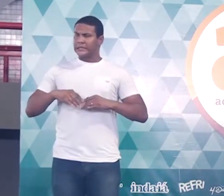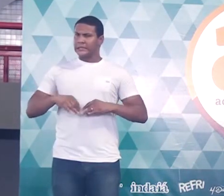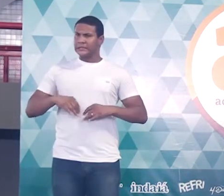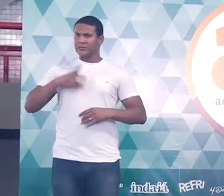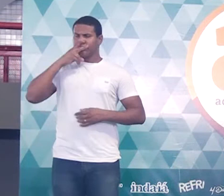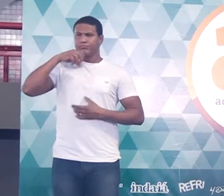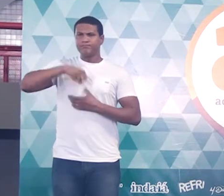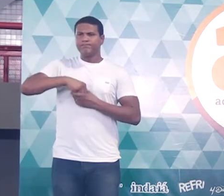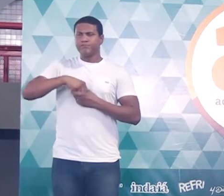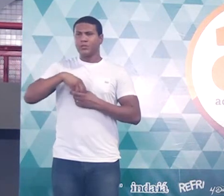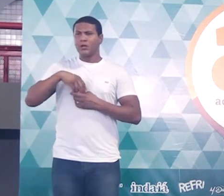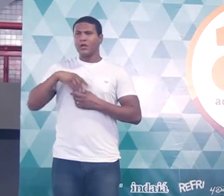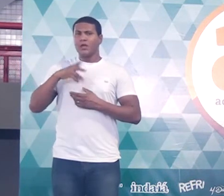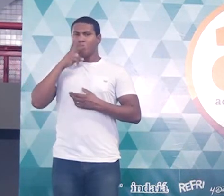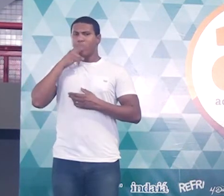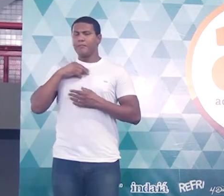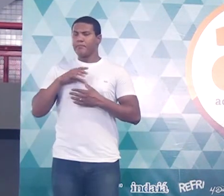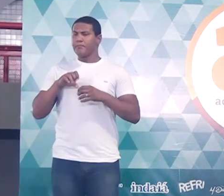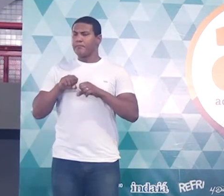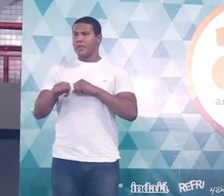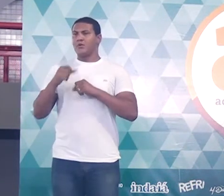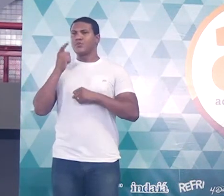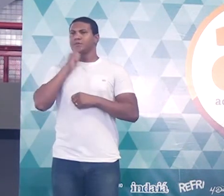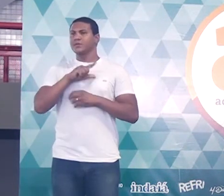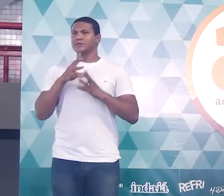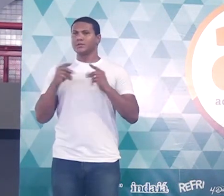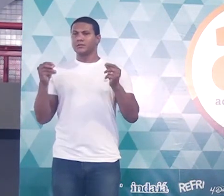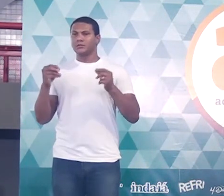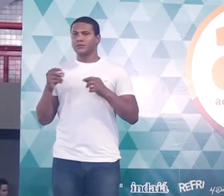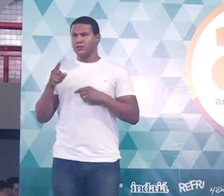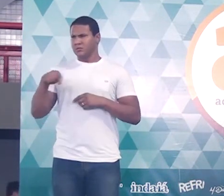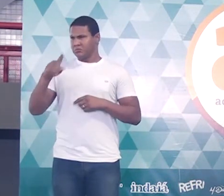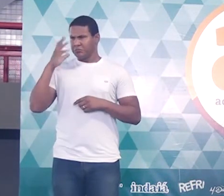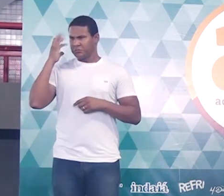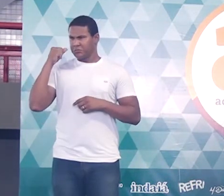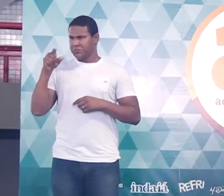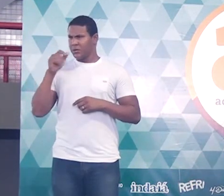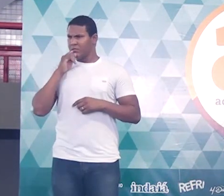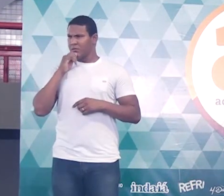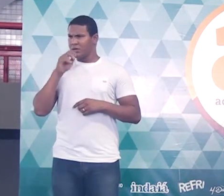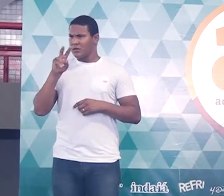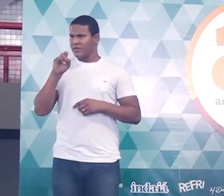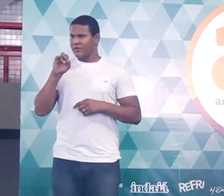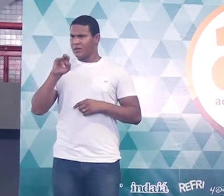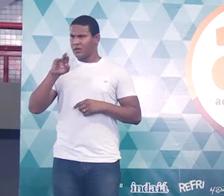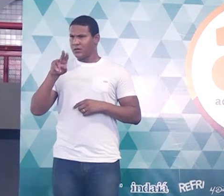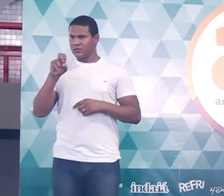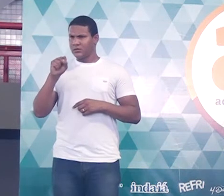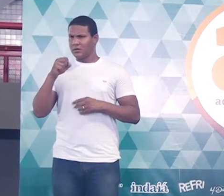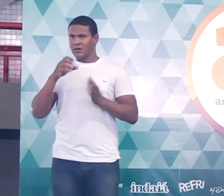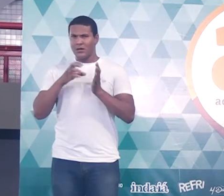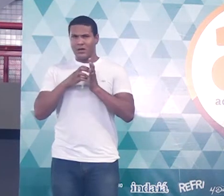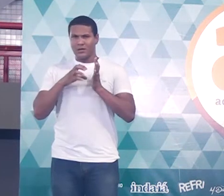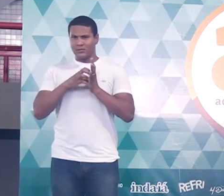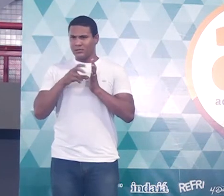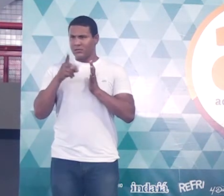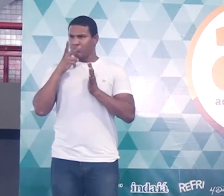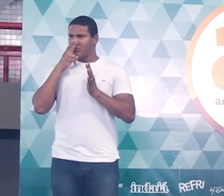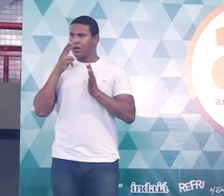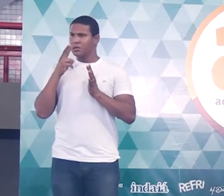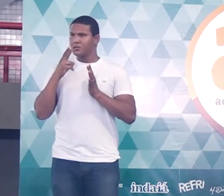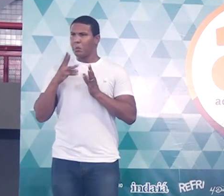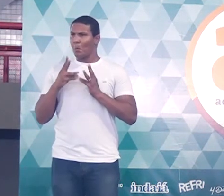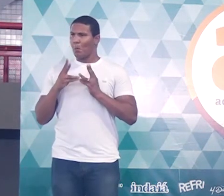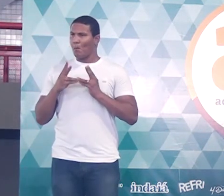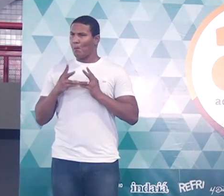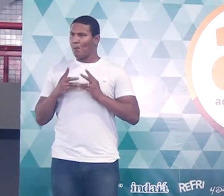Vocês sabiam que o vírus da AIDS, ele morre a 50 graus Celsius. Ele se